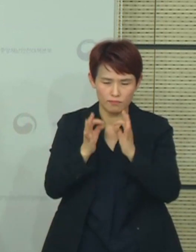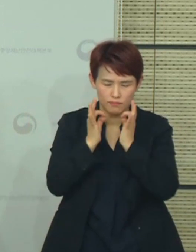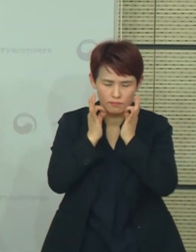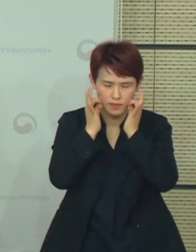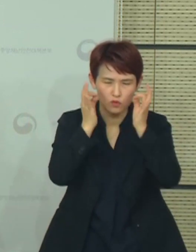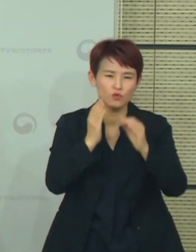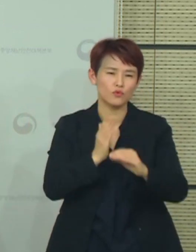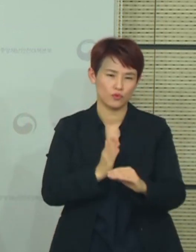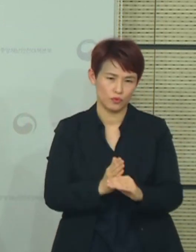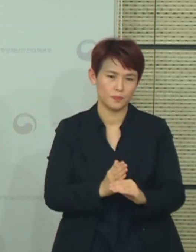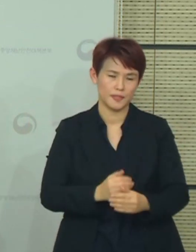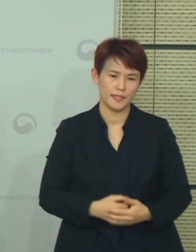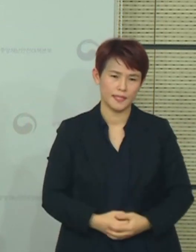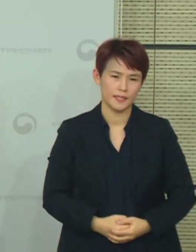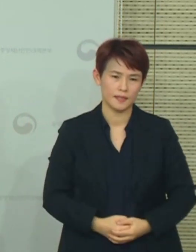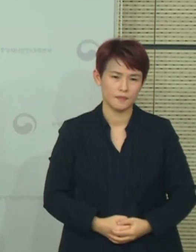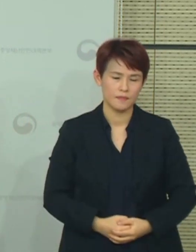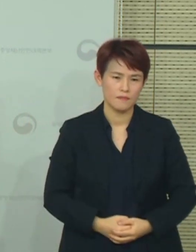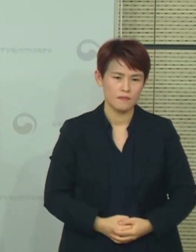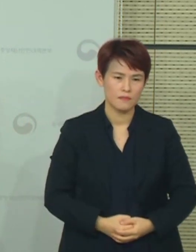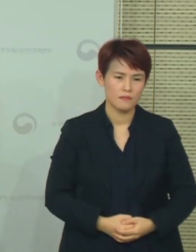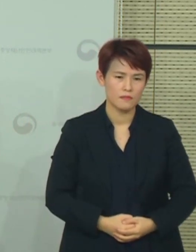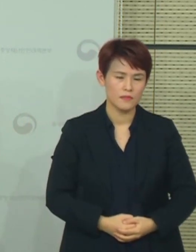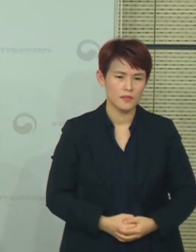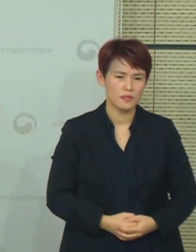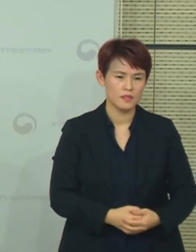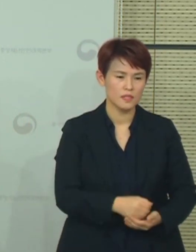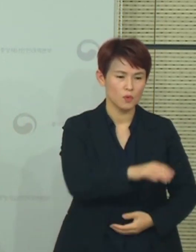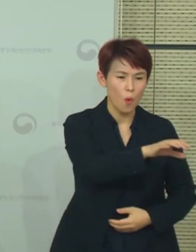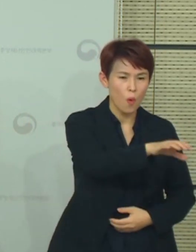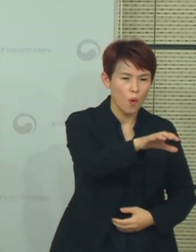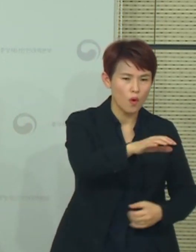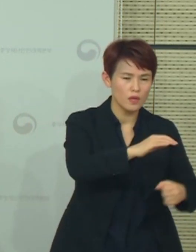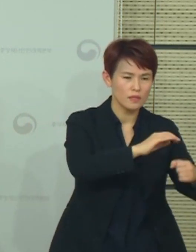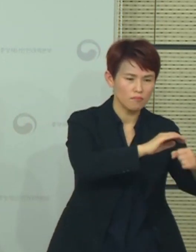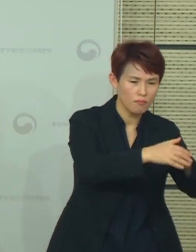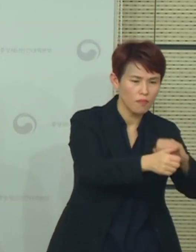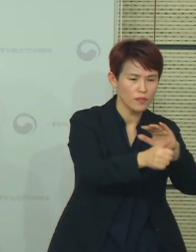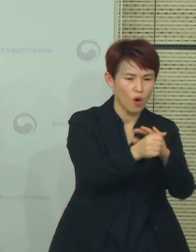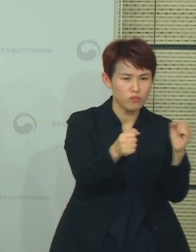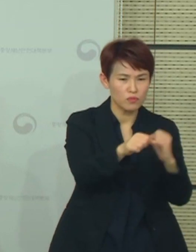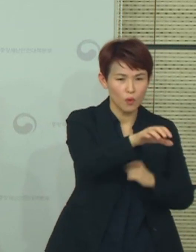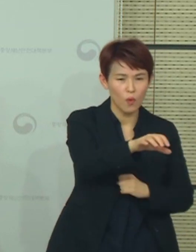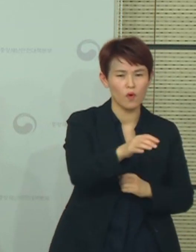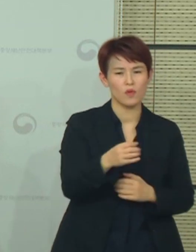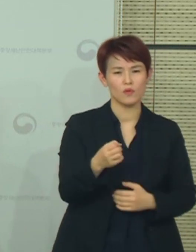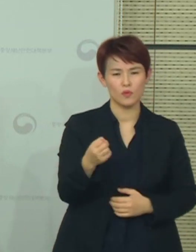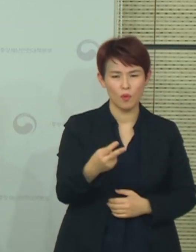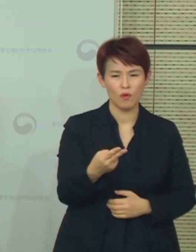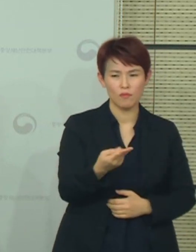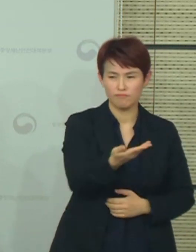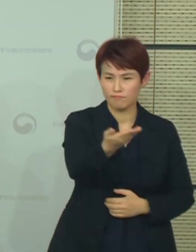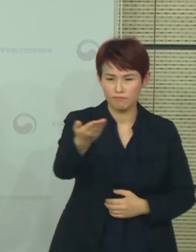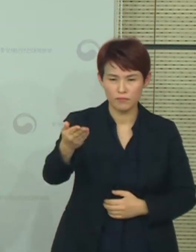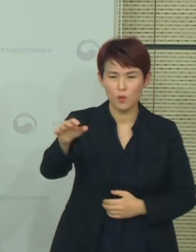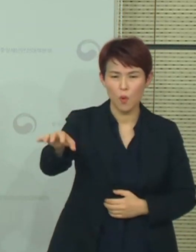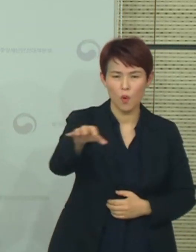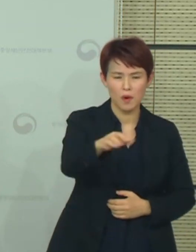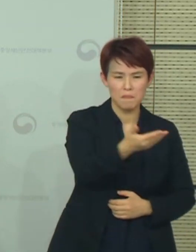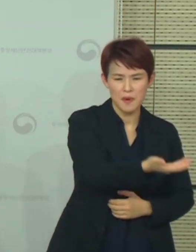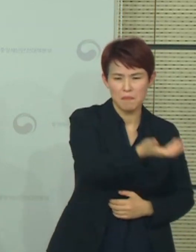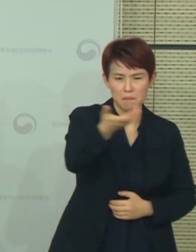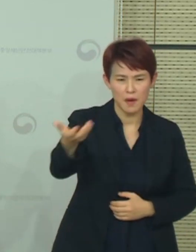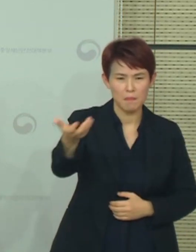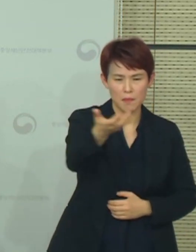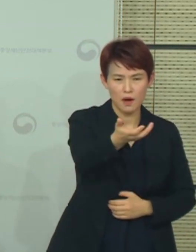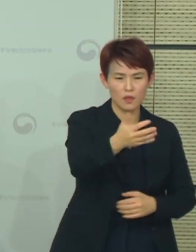노력하고 있습니다만 그 현장에서 다소 좀 시차가 발생을 한다든지 또 이러한 그 이송이나